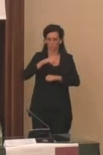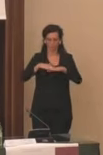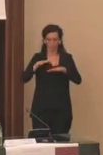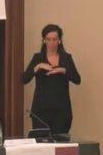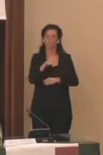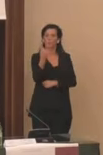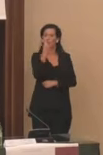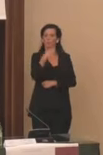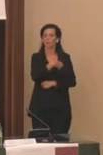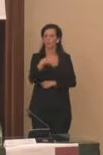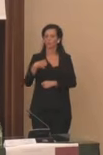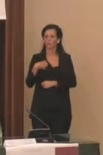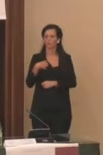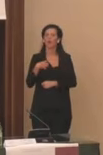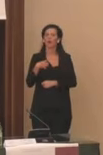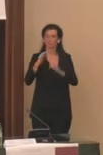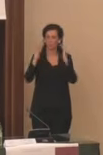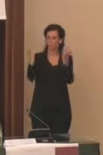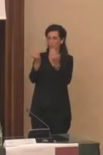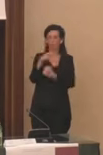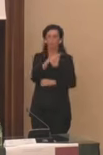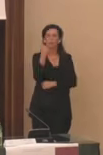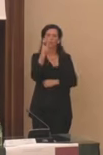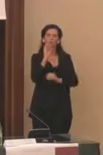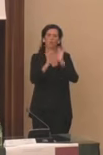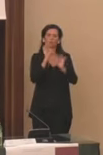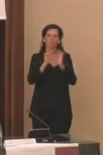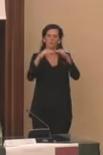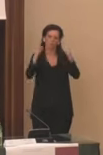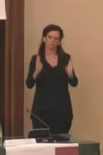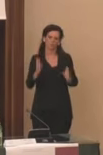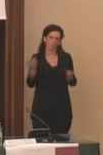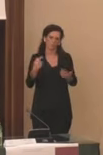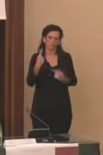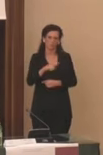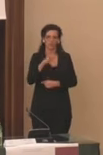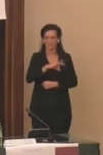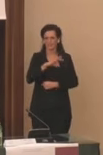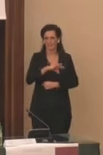ha fatto terapie domiciliari, quindi mi sembra interessante questo